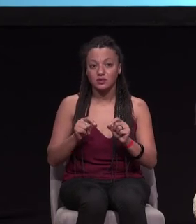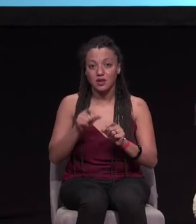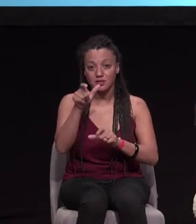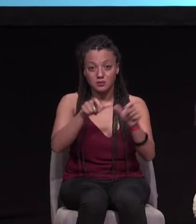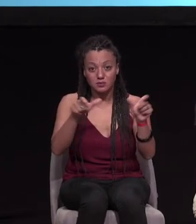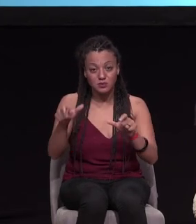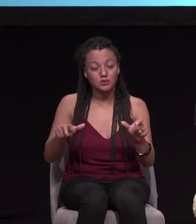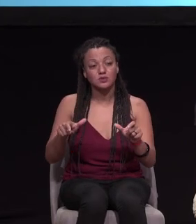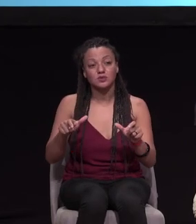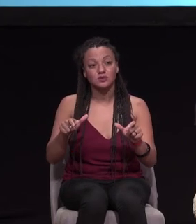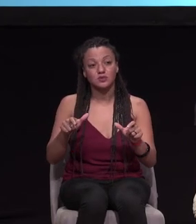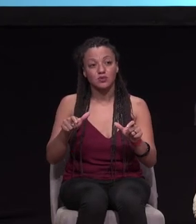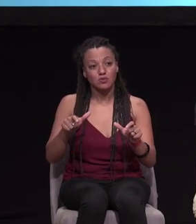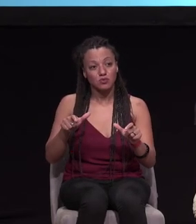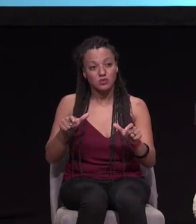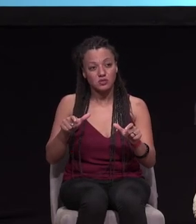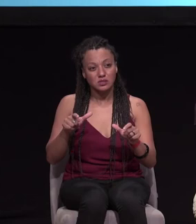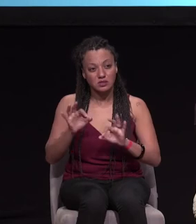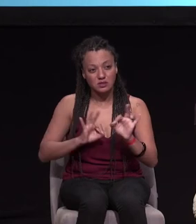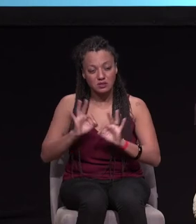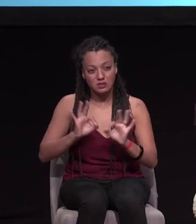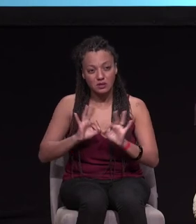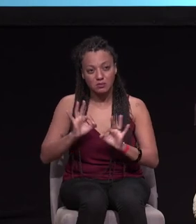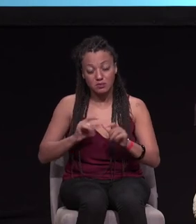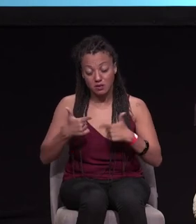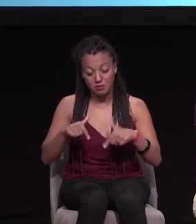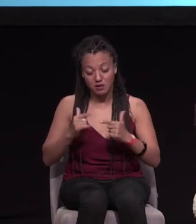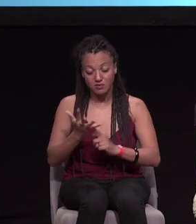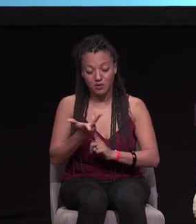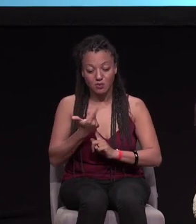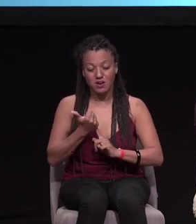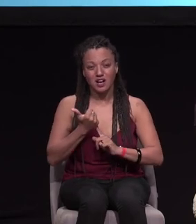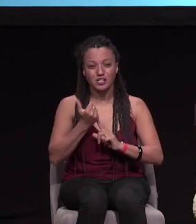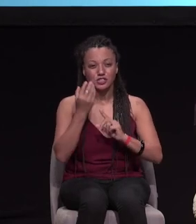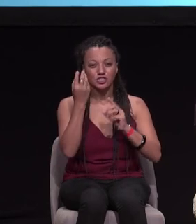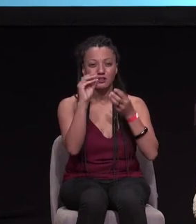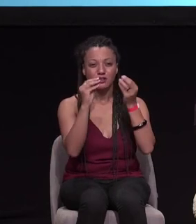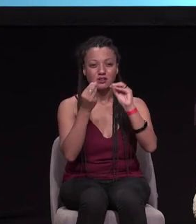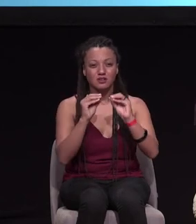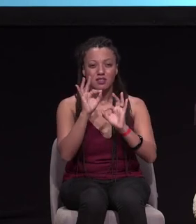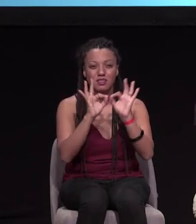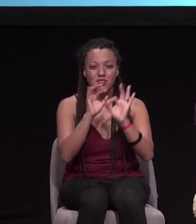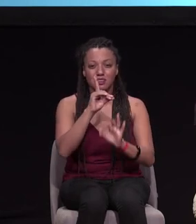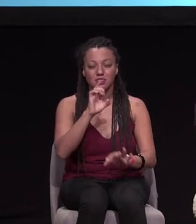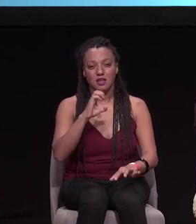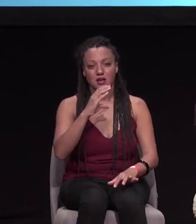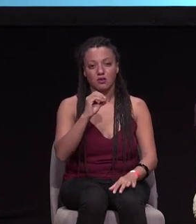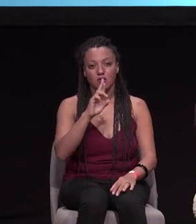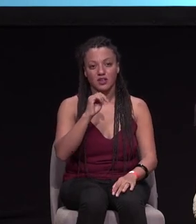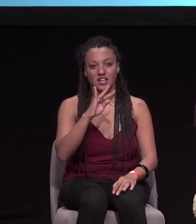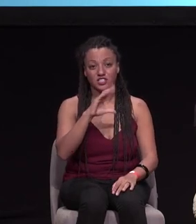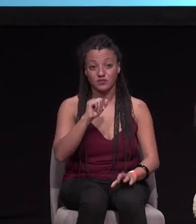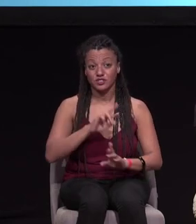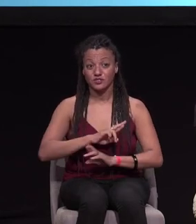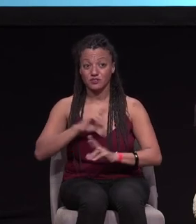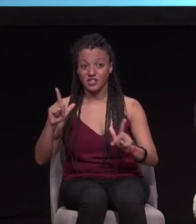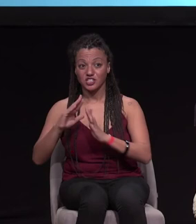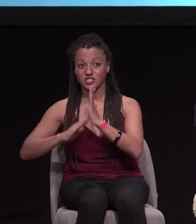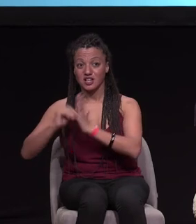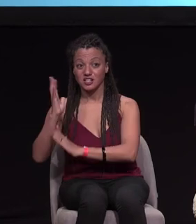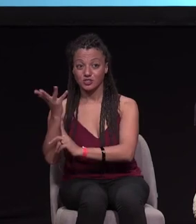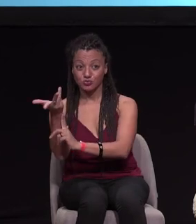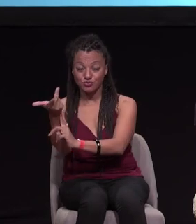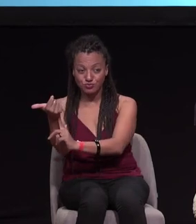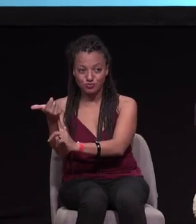que tratava justamente da arte decorativa e não da pintura da escultura tradicionais então a gente está tratando realmente da substituição